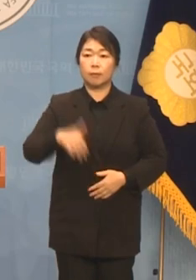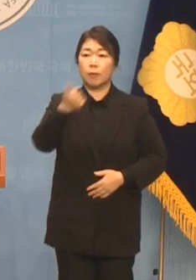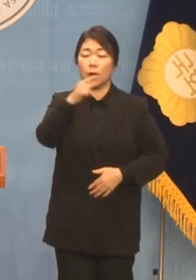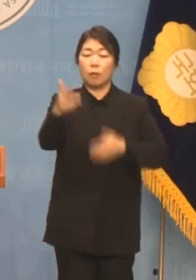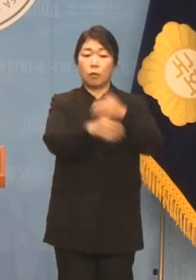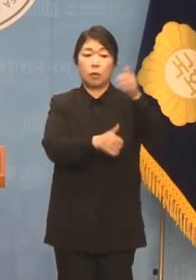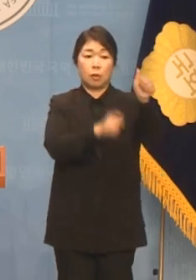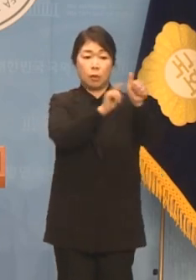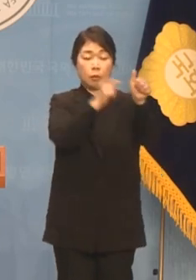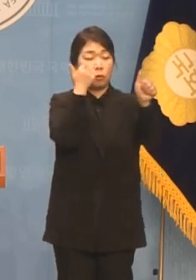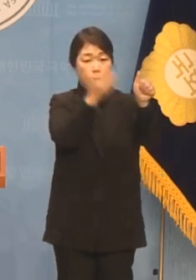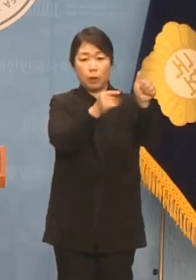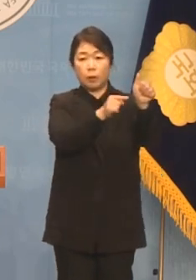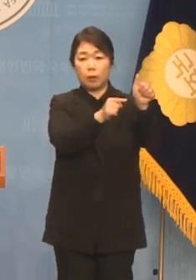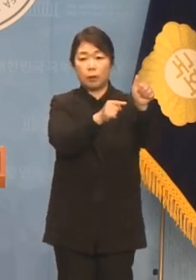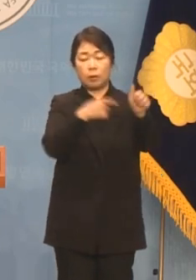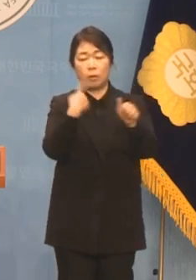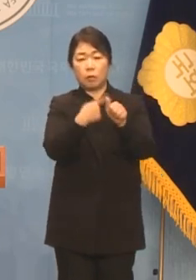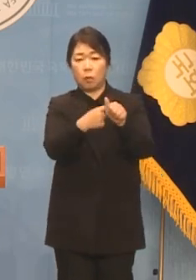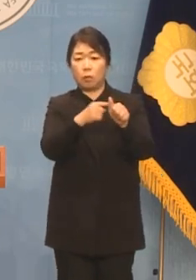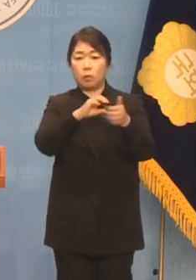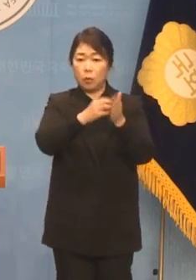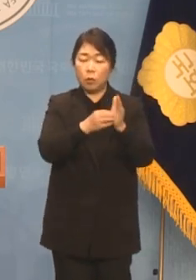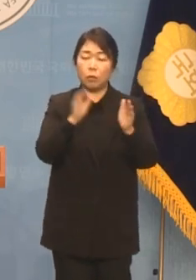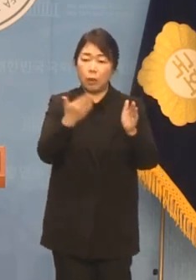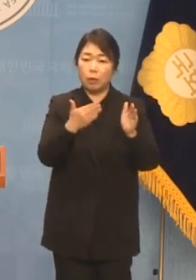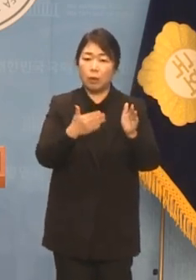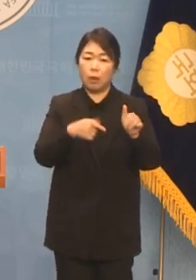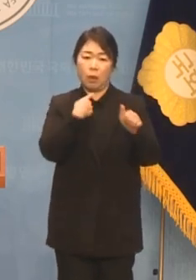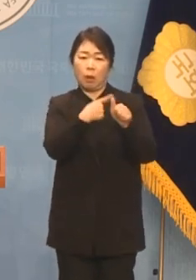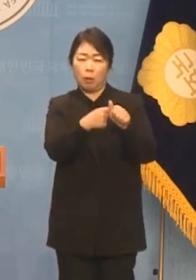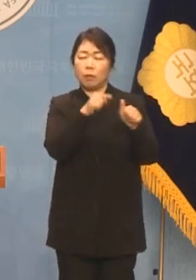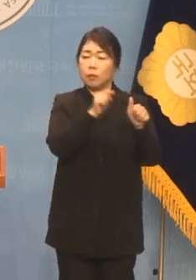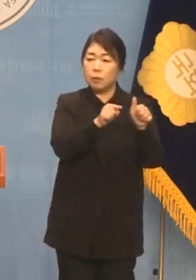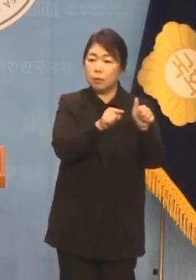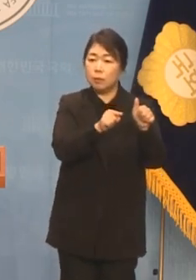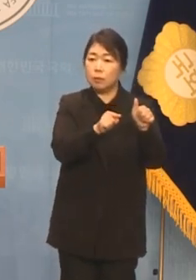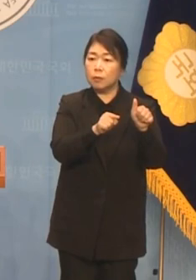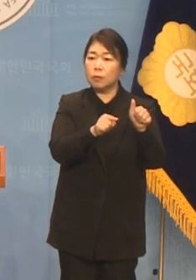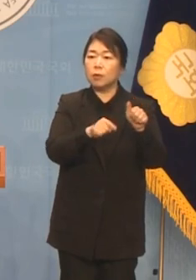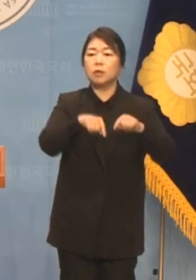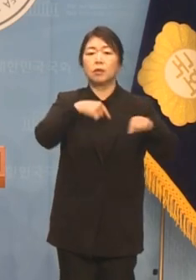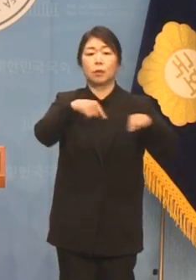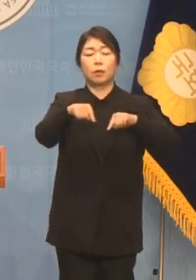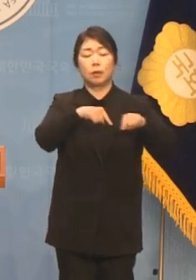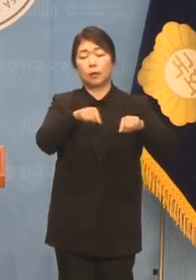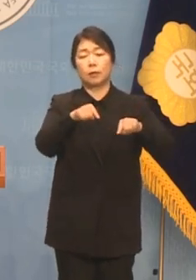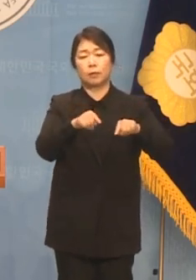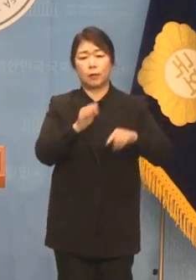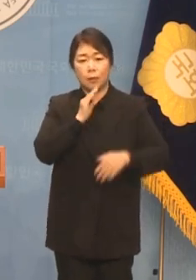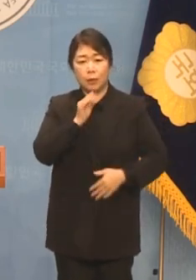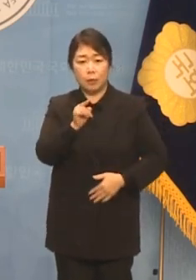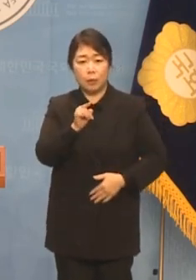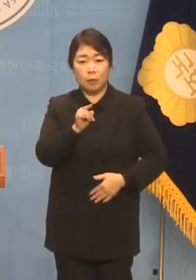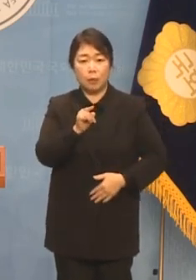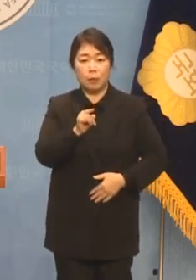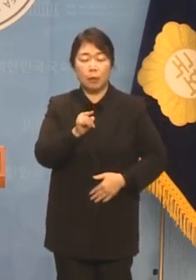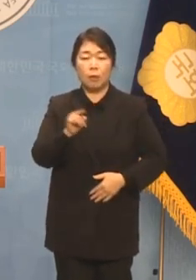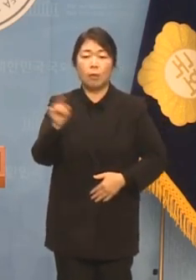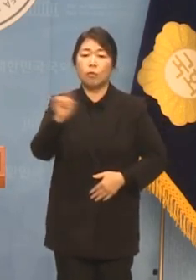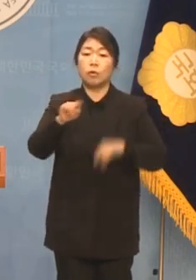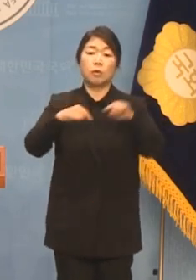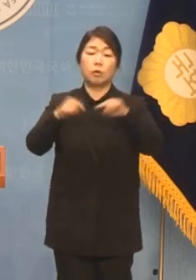묻습니다 욕설에 가까운 비석로 상대를 비난하는 정치는 과연 무슨